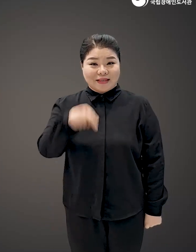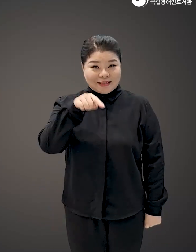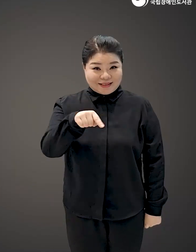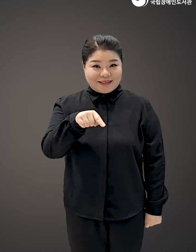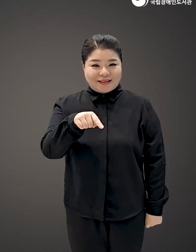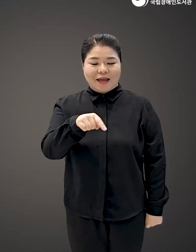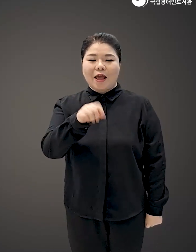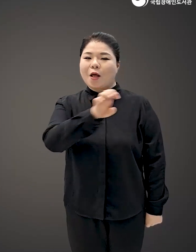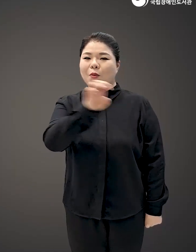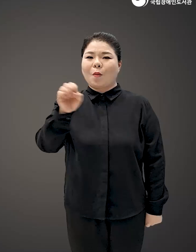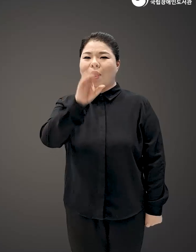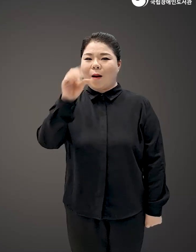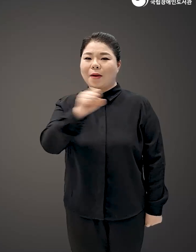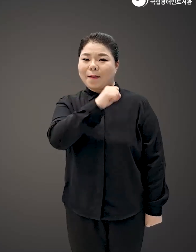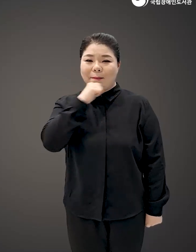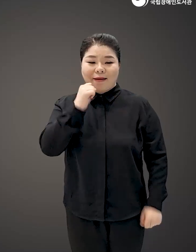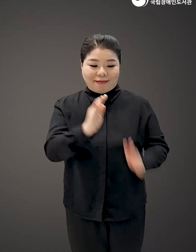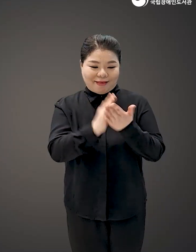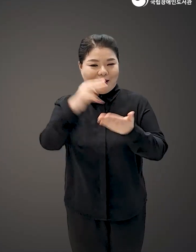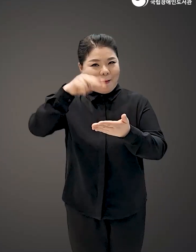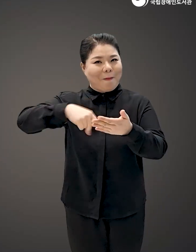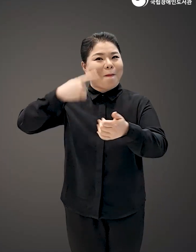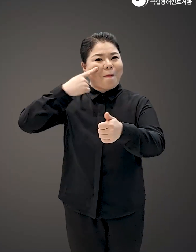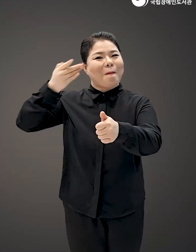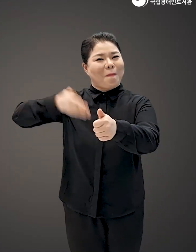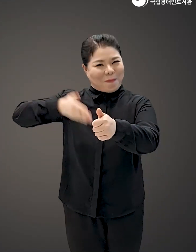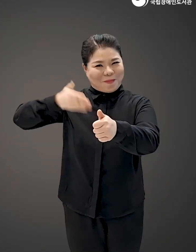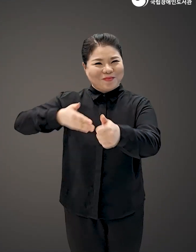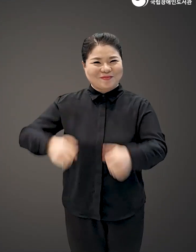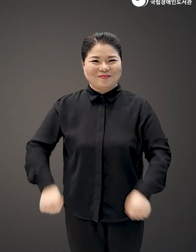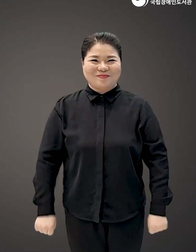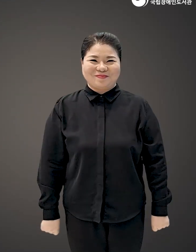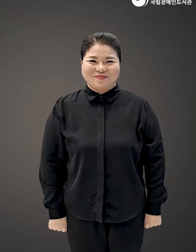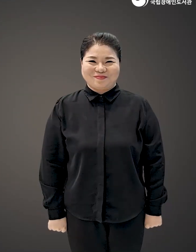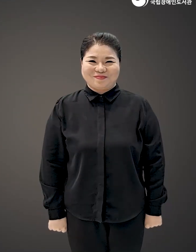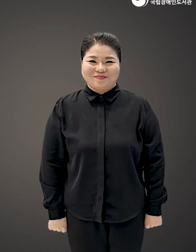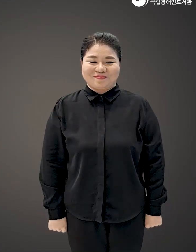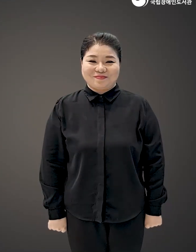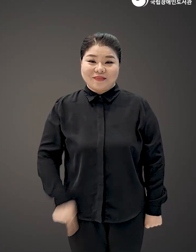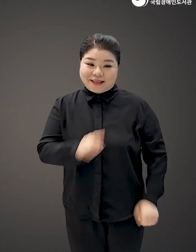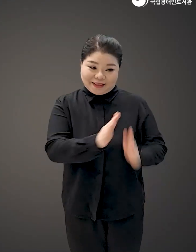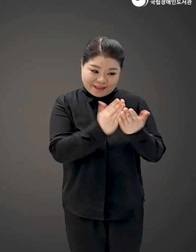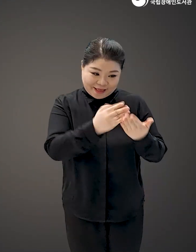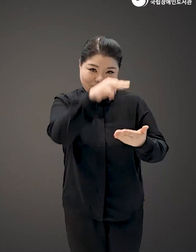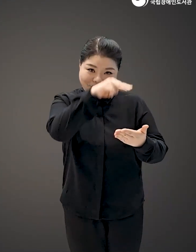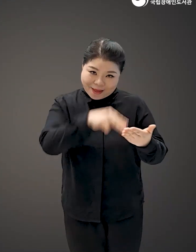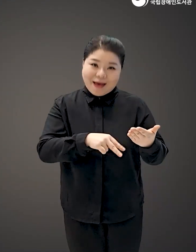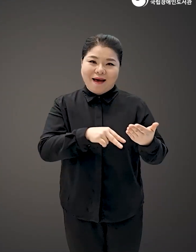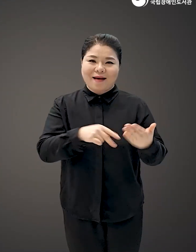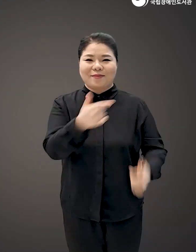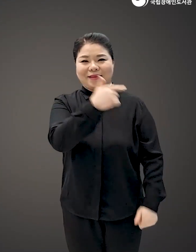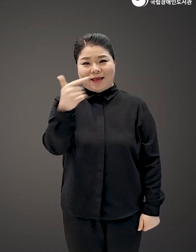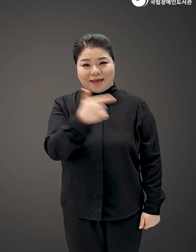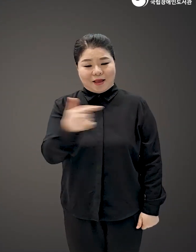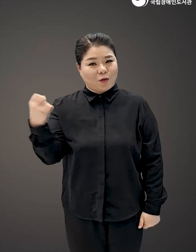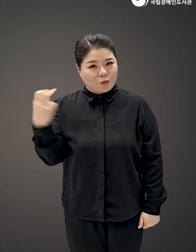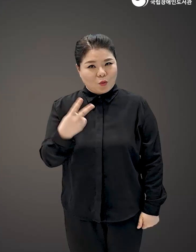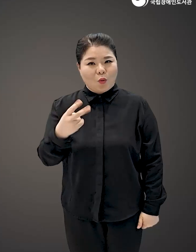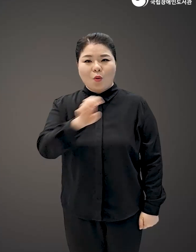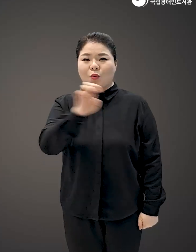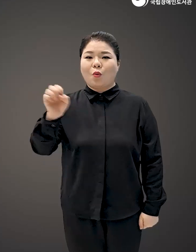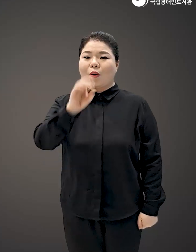그렇다면 차바 루안야 마부라 작가의 동아프리카의 맛을 만나보세요. 이 책을 통해 탄자니아를